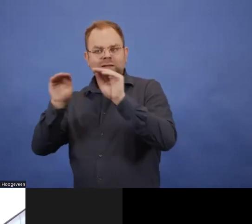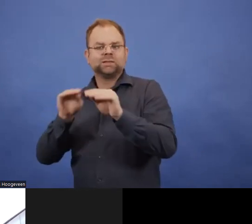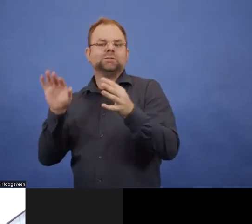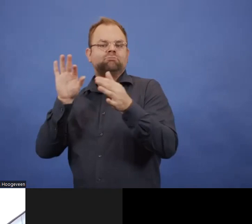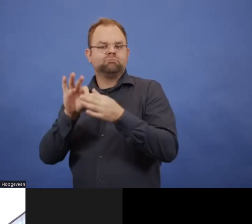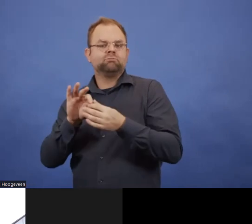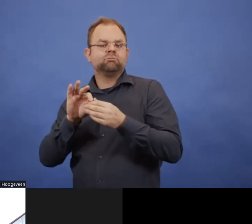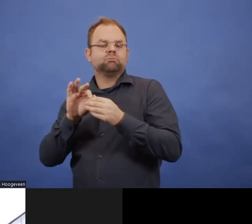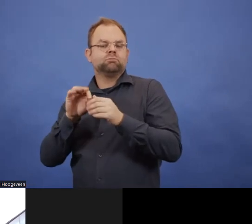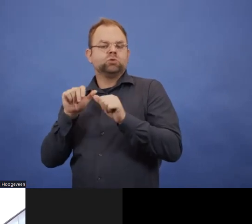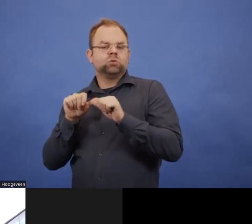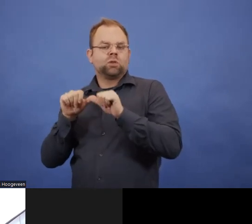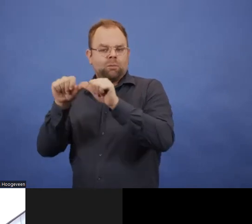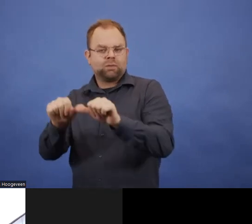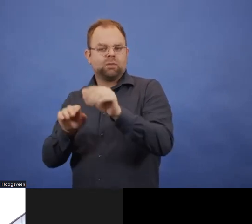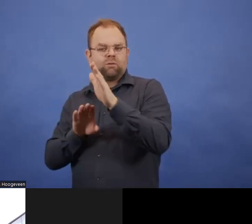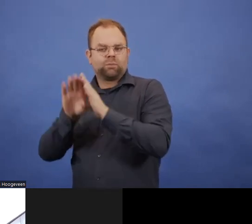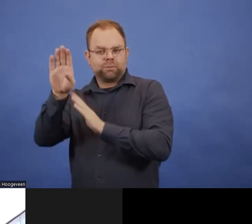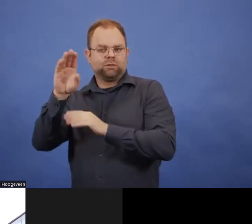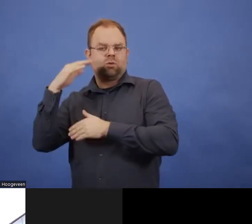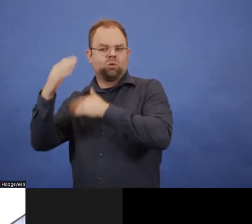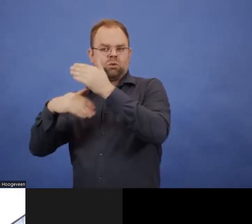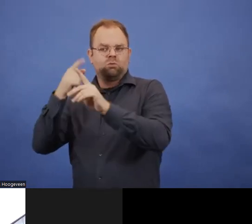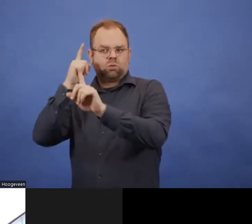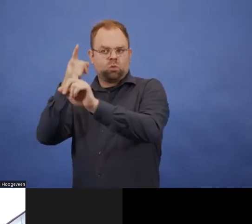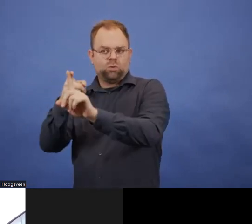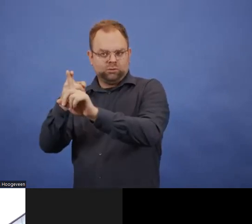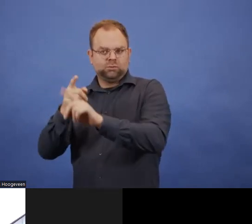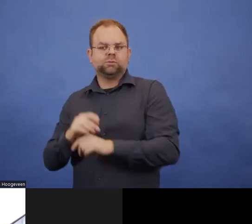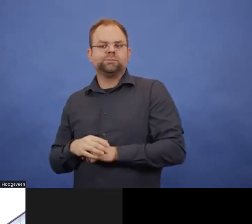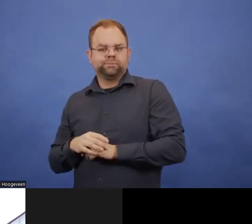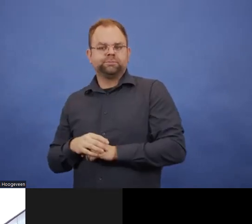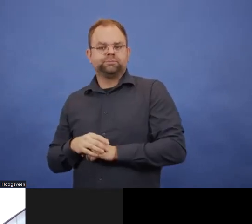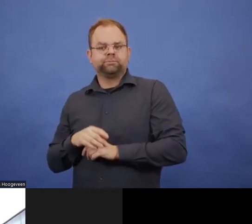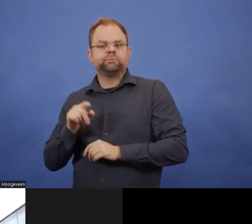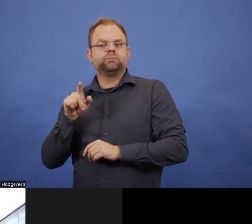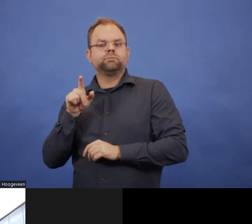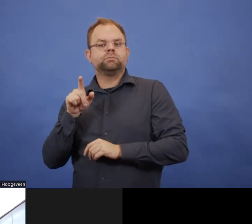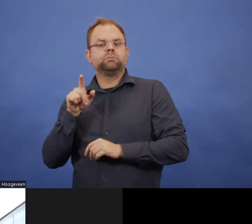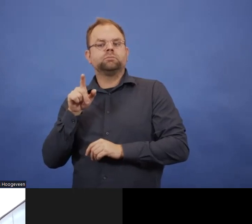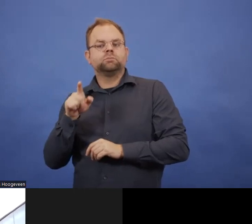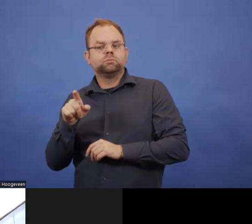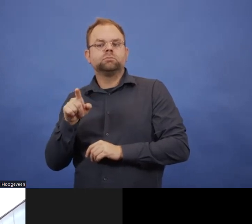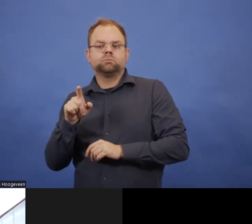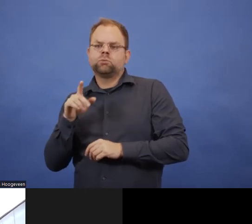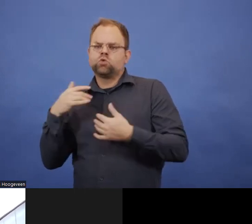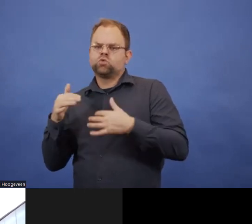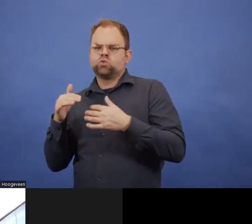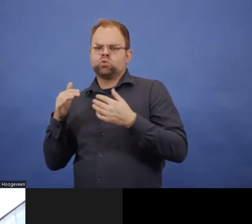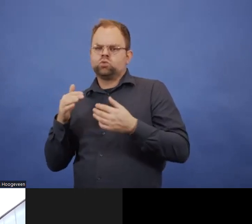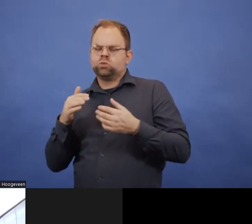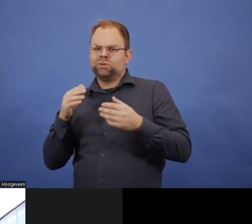Es un entrenamiento intensivo de 8 días y luego tenemos los módulos que son más generales y luego tenemos